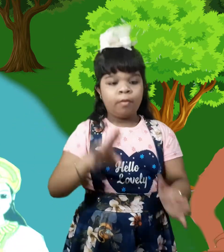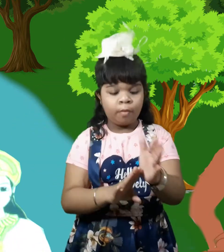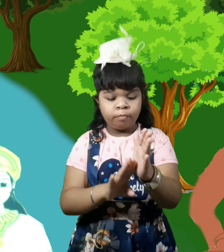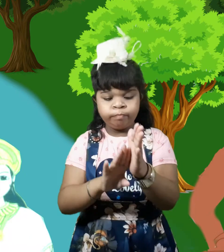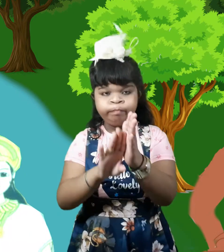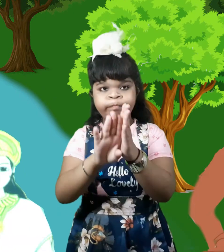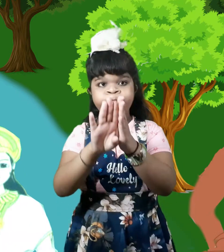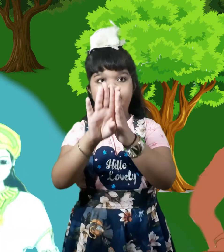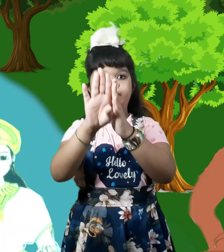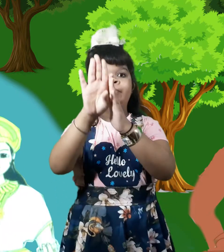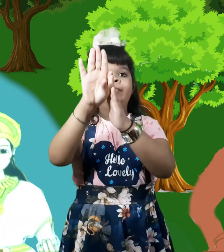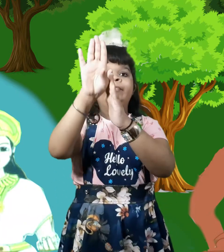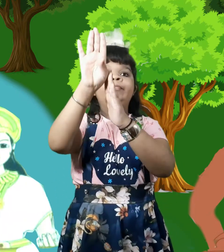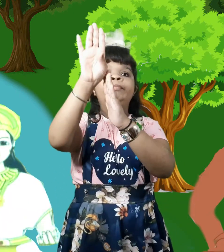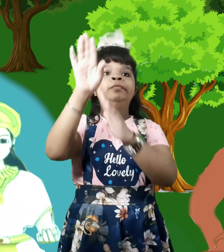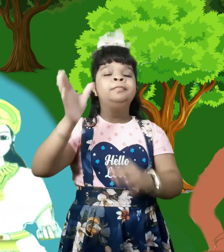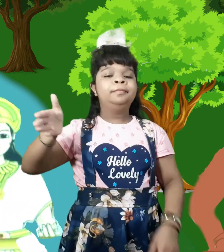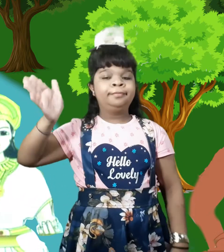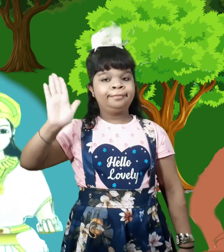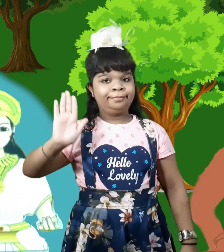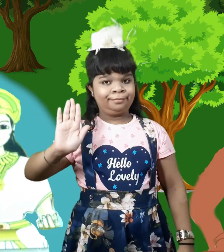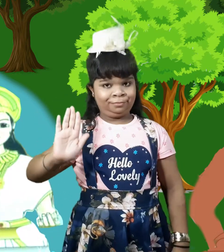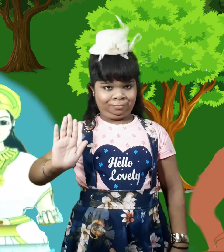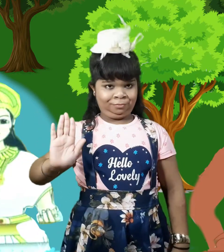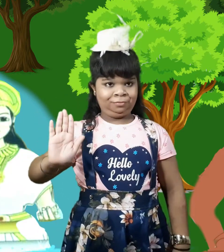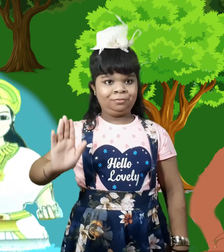हुई और कही,